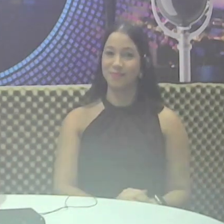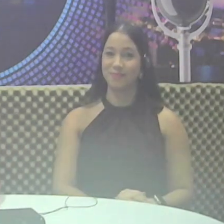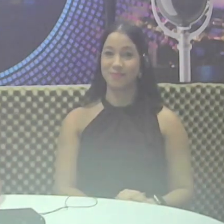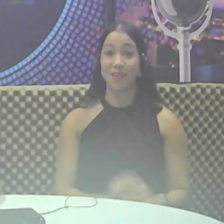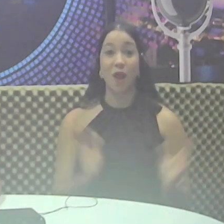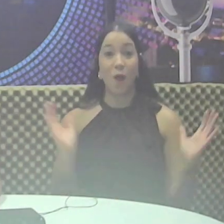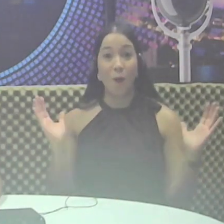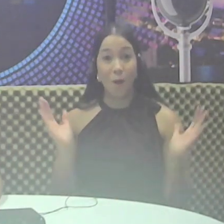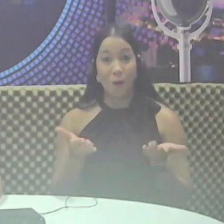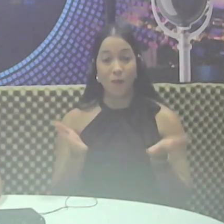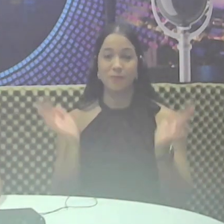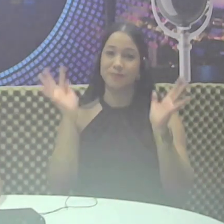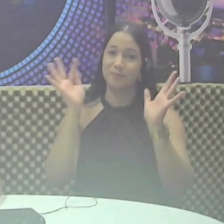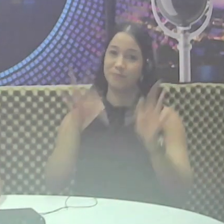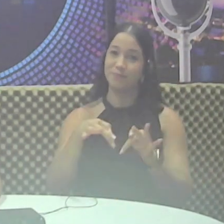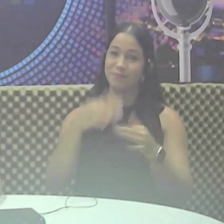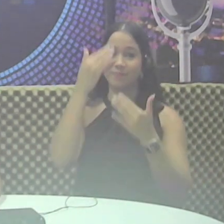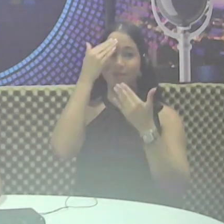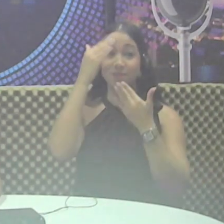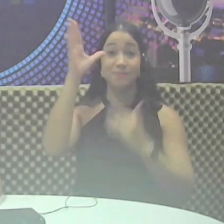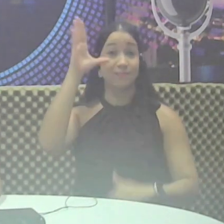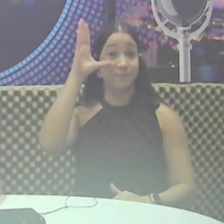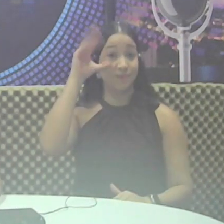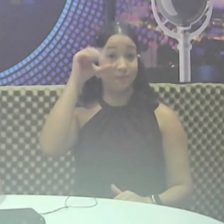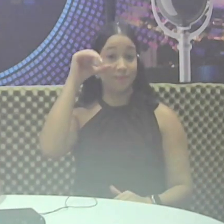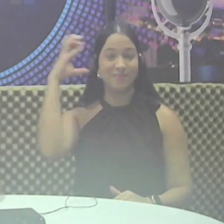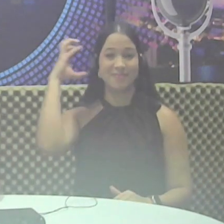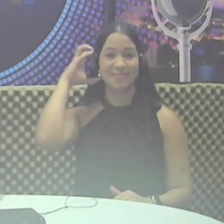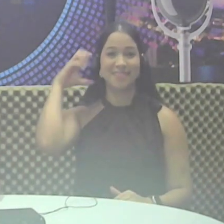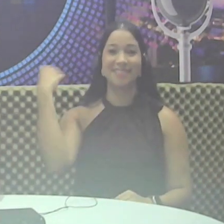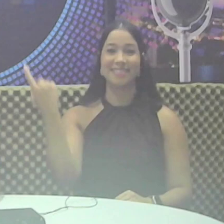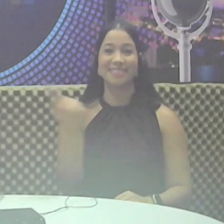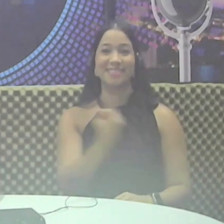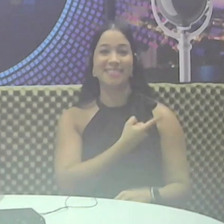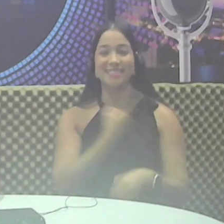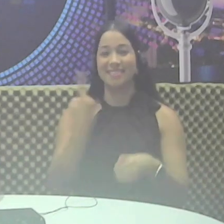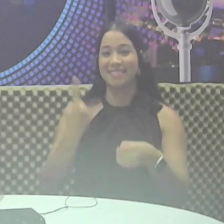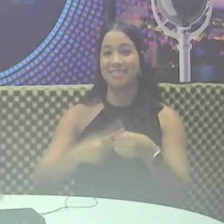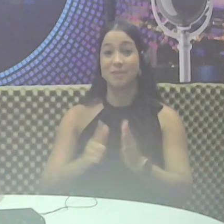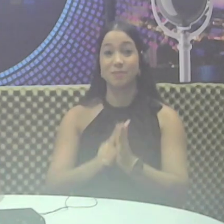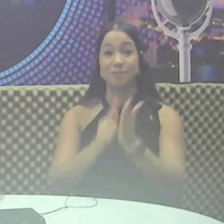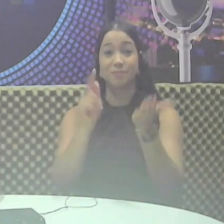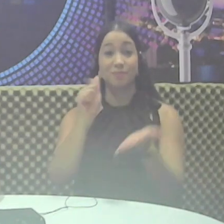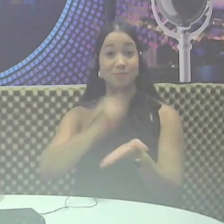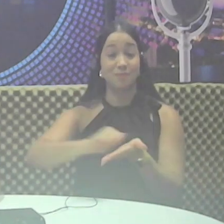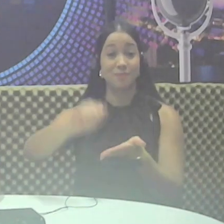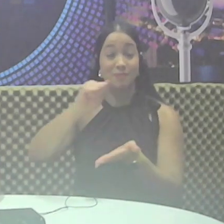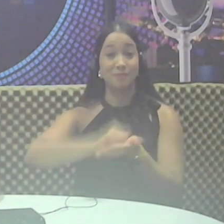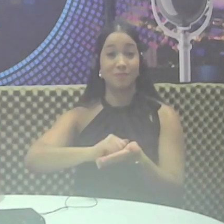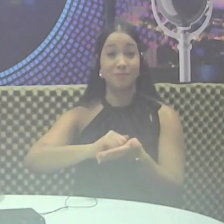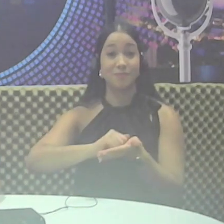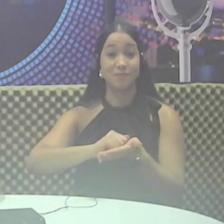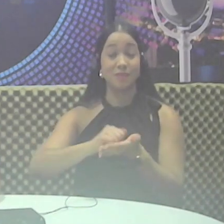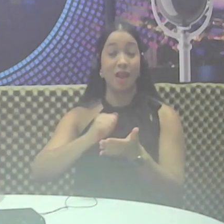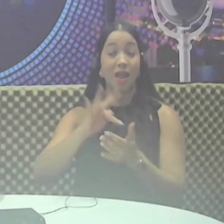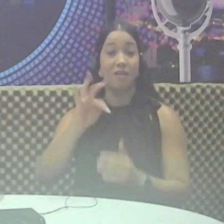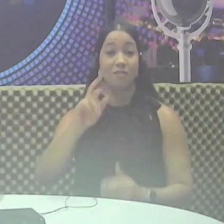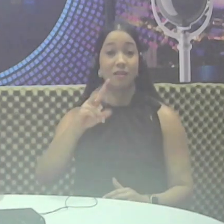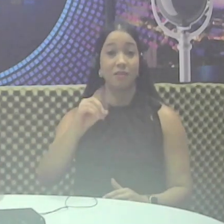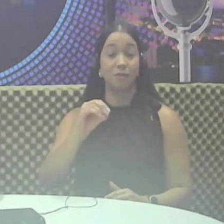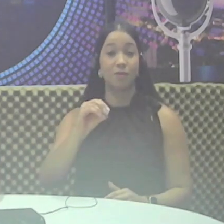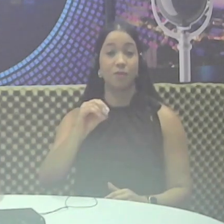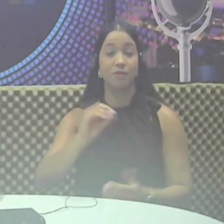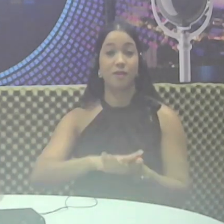A edição de hoje fica por aqui. Obrigado pela sua audiência. Rádio Nossa Cidade. Jornalista responsável pela edição, Fernando Cássio. Tradução em